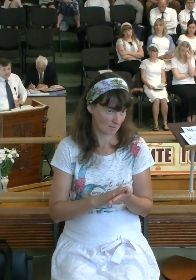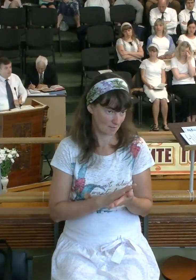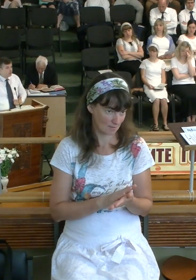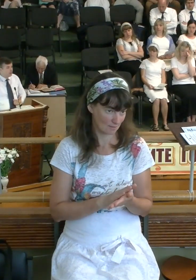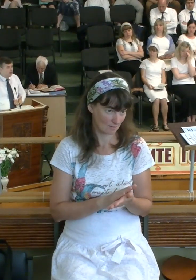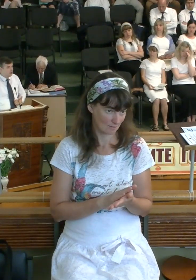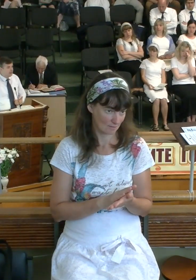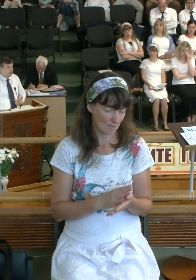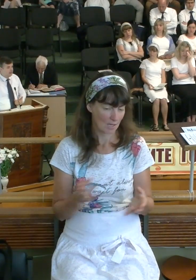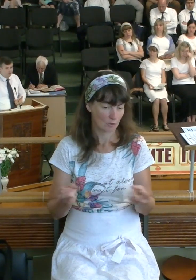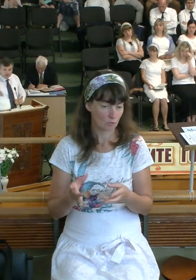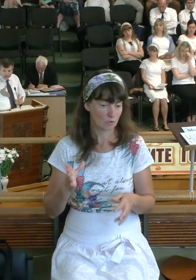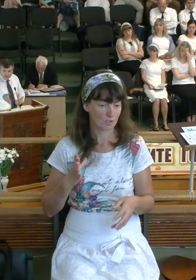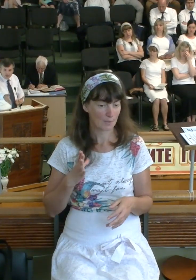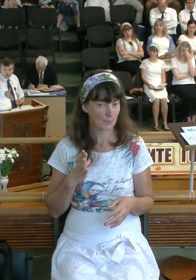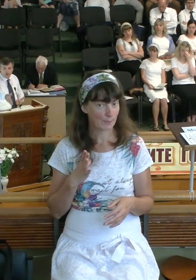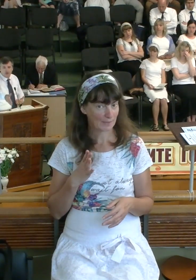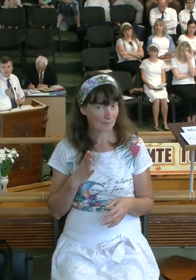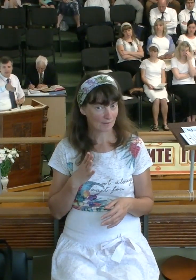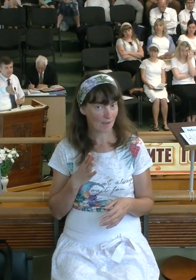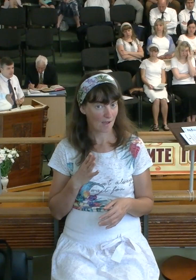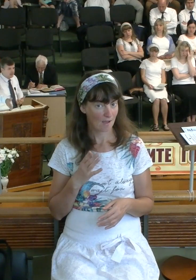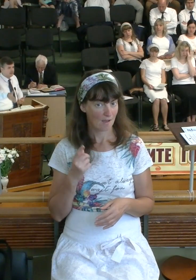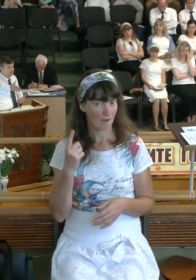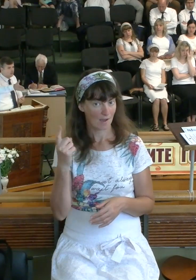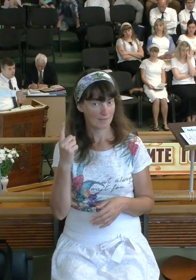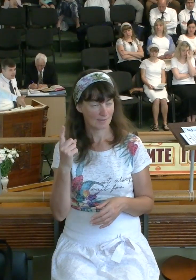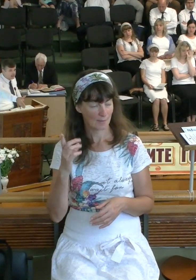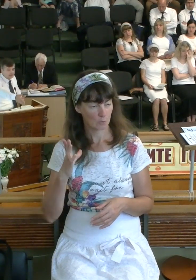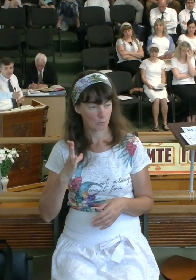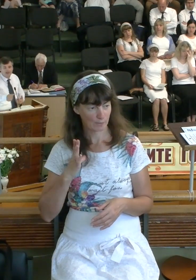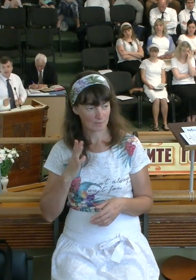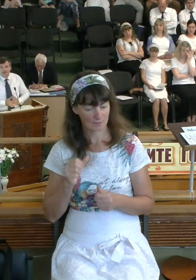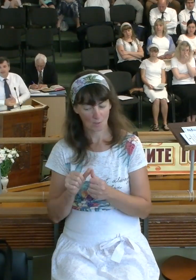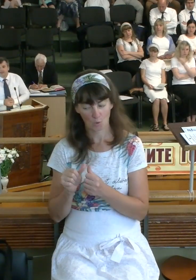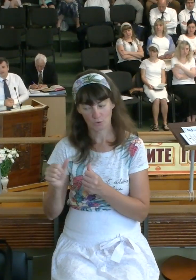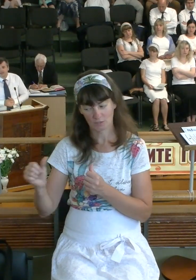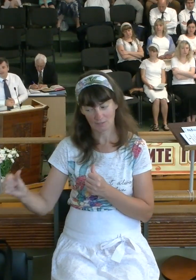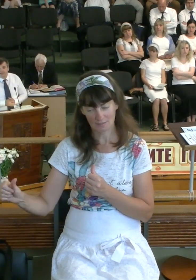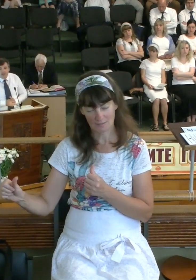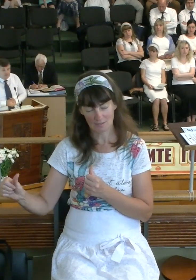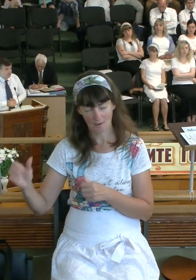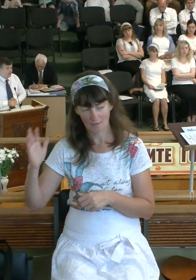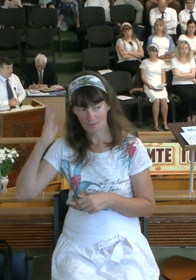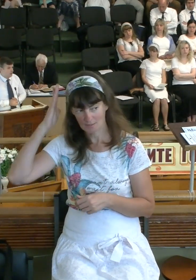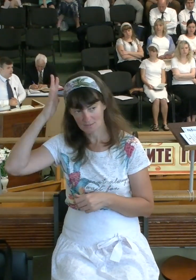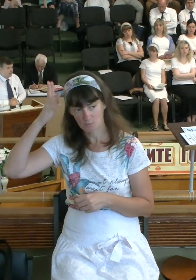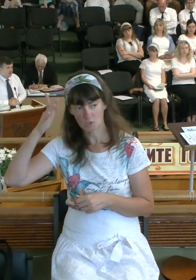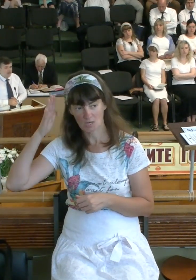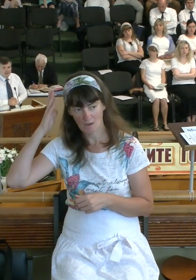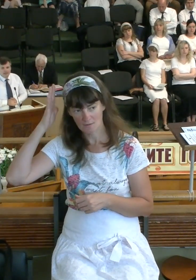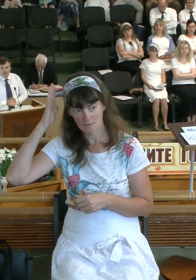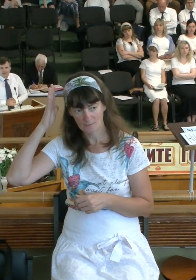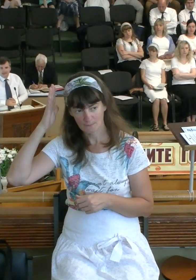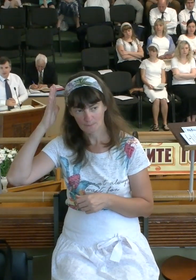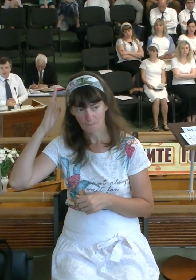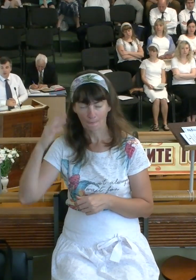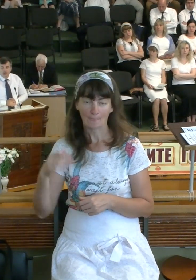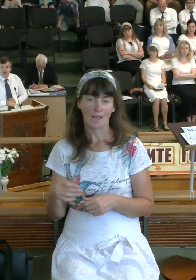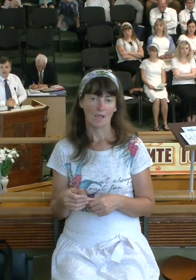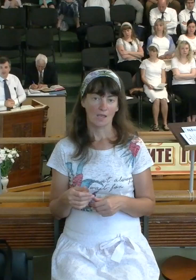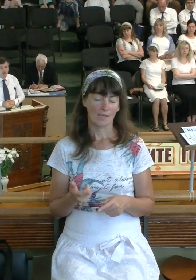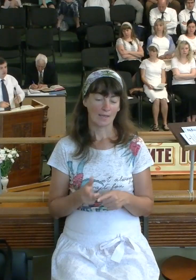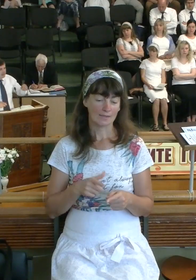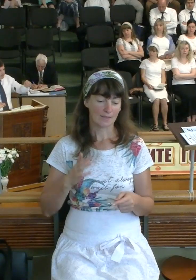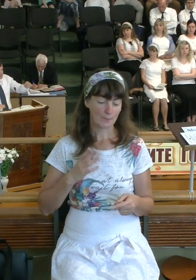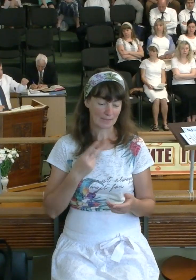делалось на обзоре людей. И вот та вещь, которая была спрятана или украдена, это делалось явным для народа. И интересно о том,